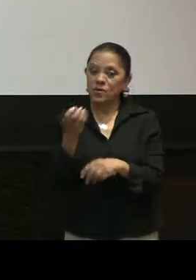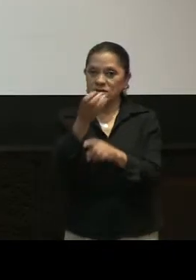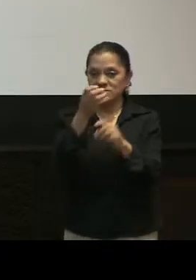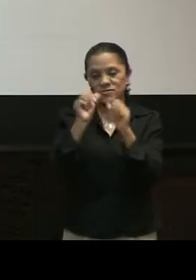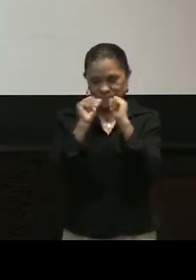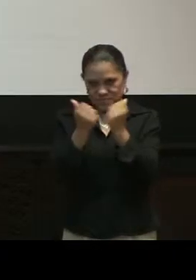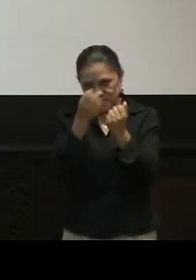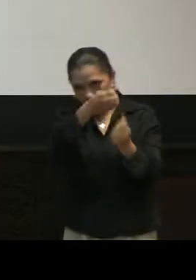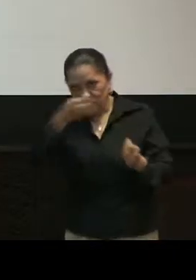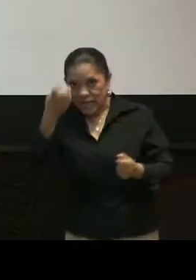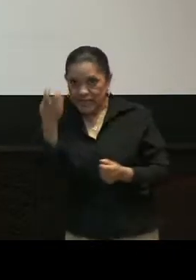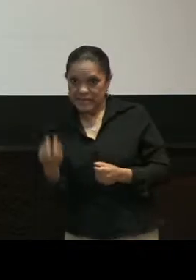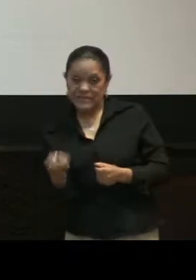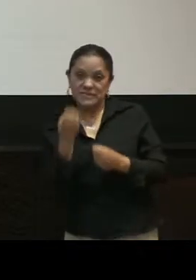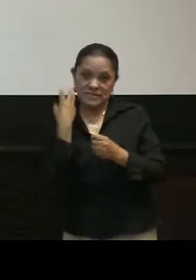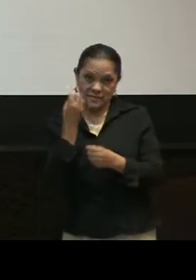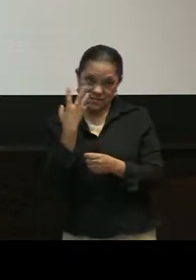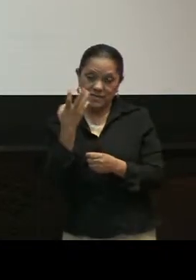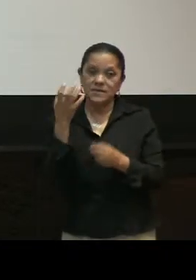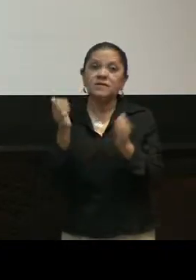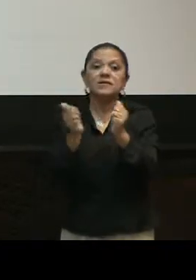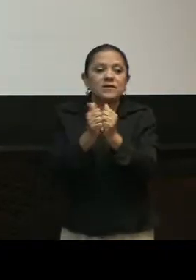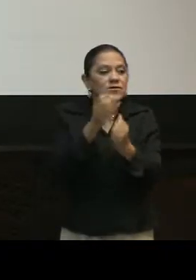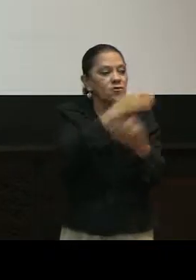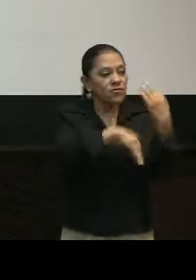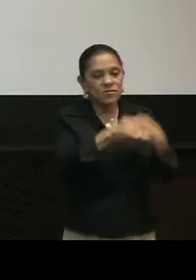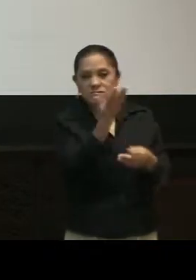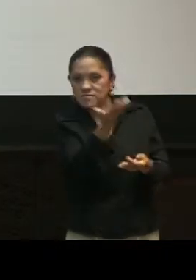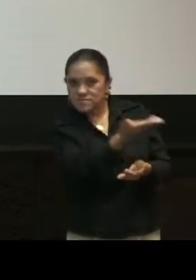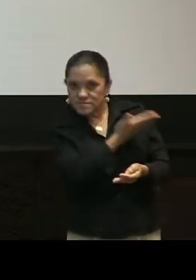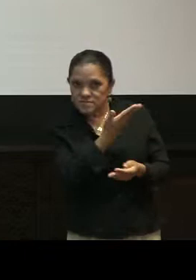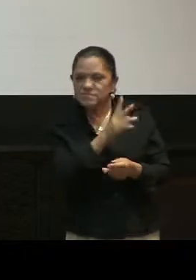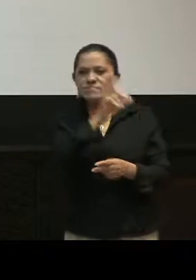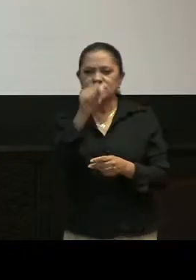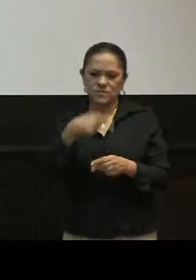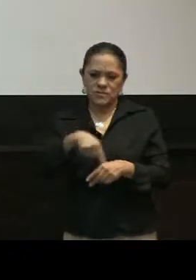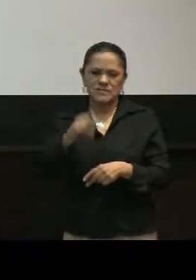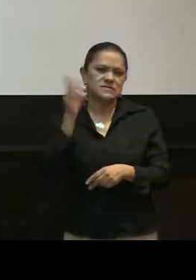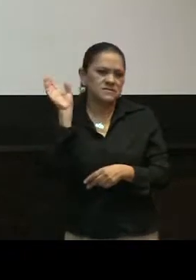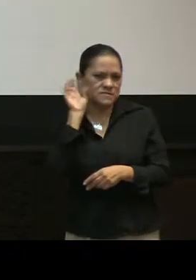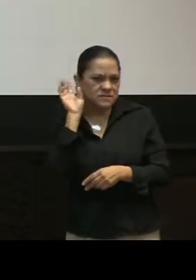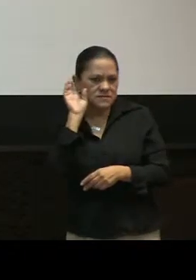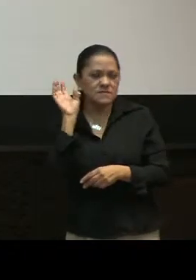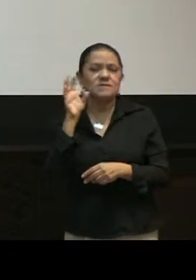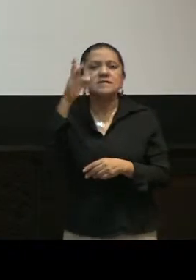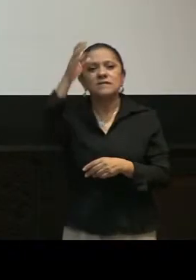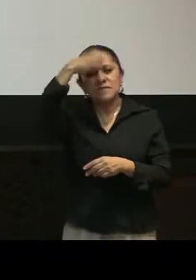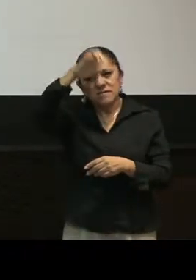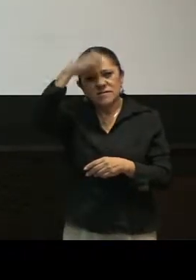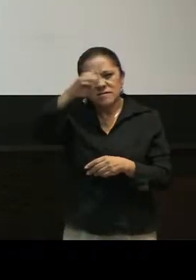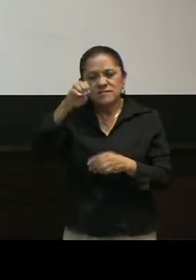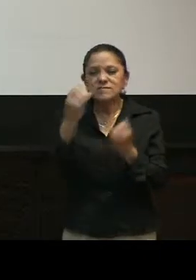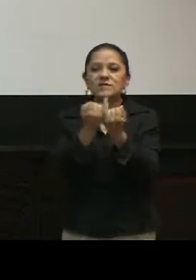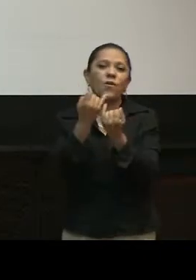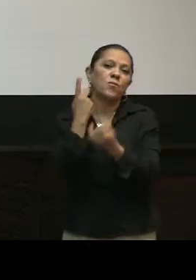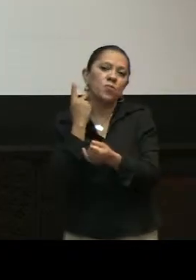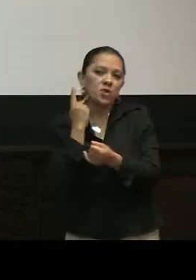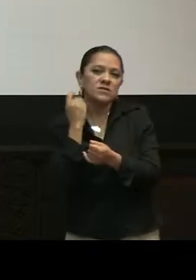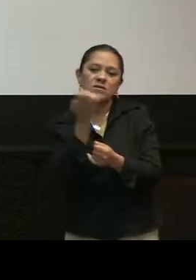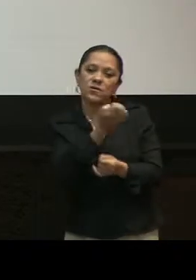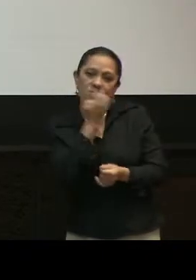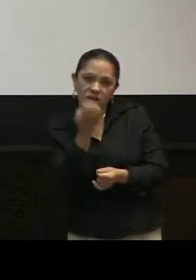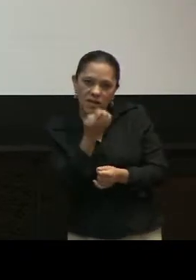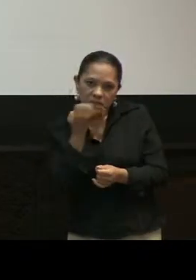este coloquio, el cual está compuesto por dos paneles, en donde escucharemos expertos en el tema desde el ámbito político,